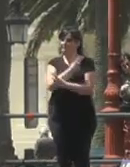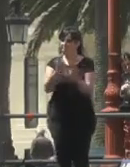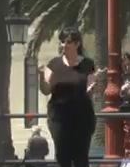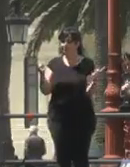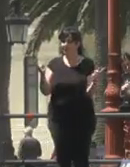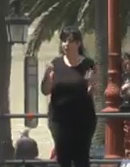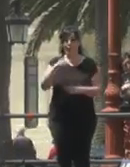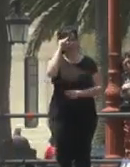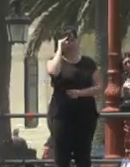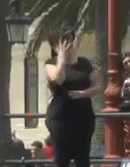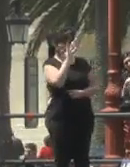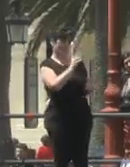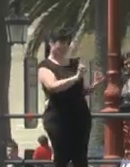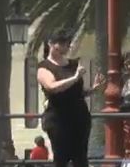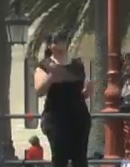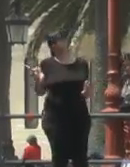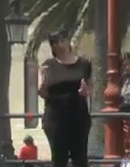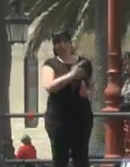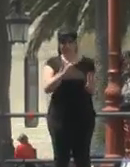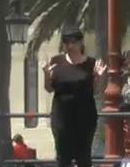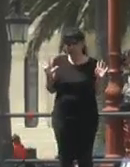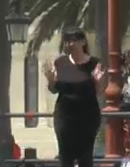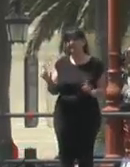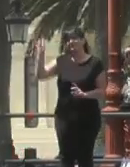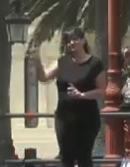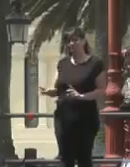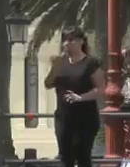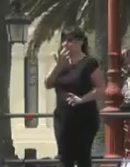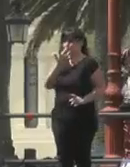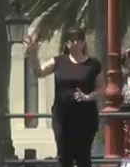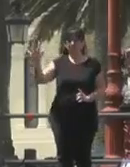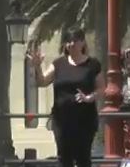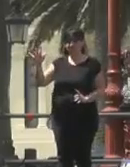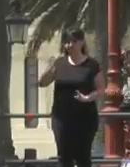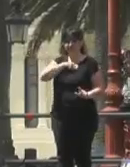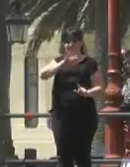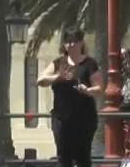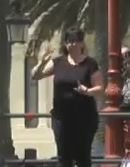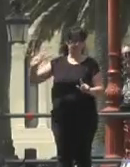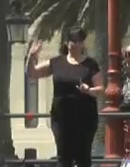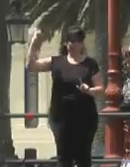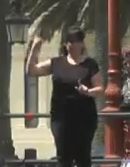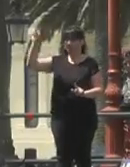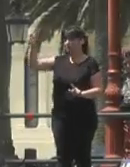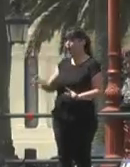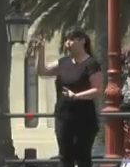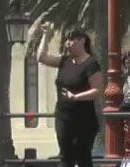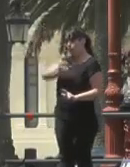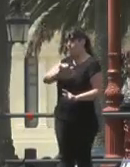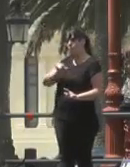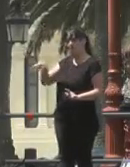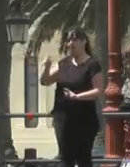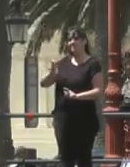con Íñigo, para que non se me celen os dous, que é dos máis brillantes deste Estado. Un home que sempre está coas